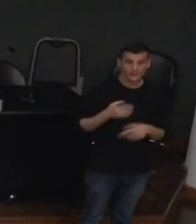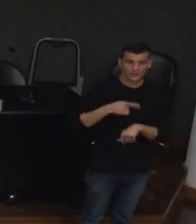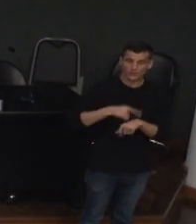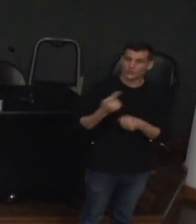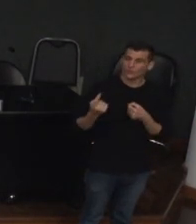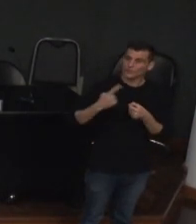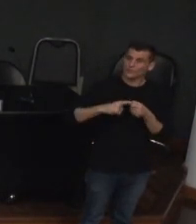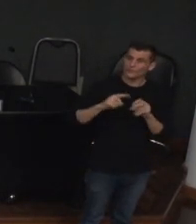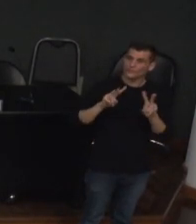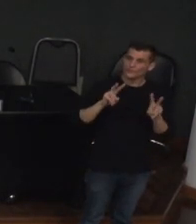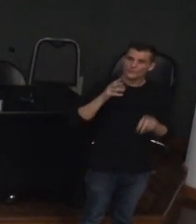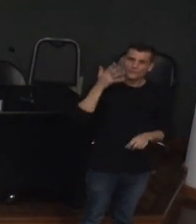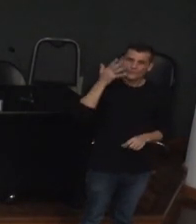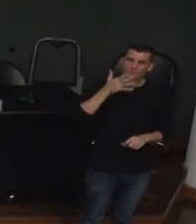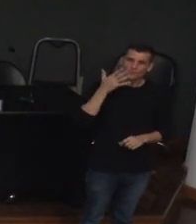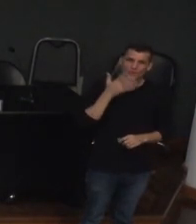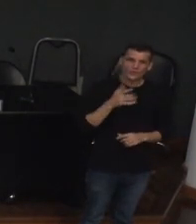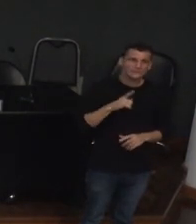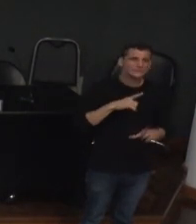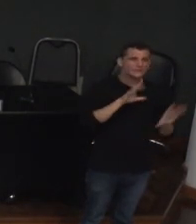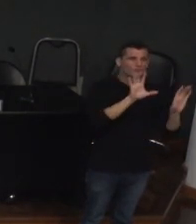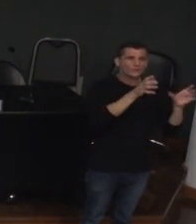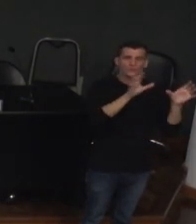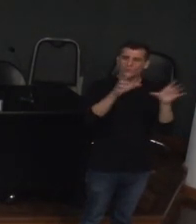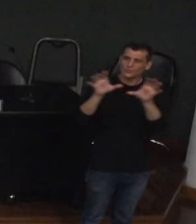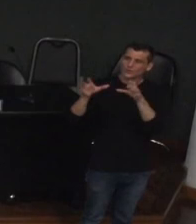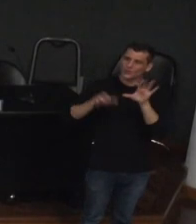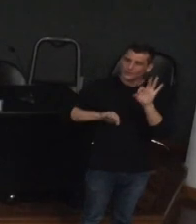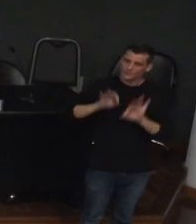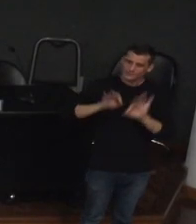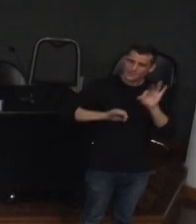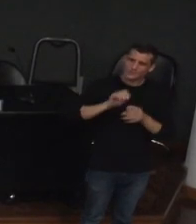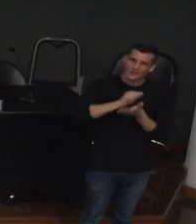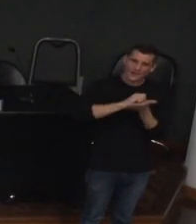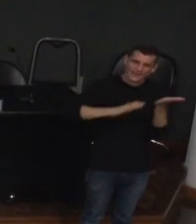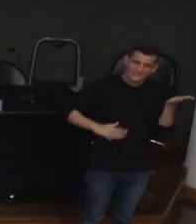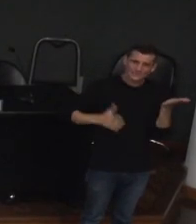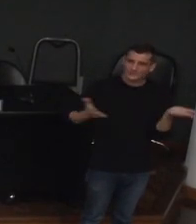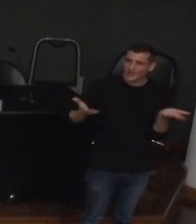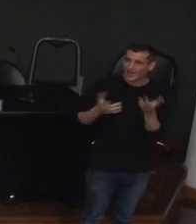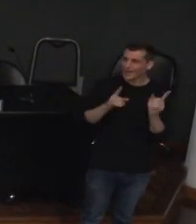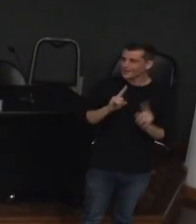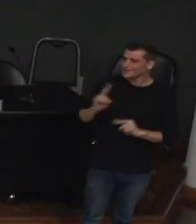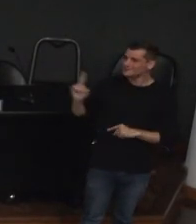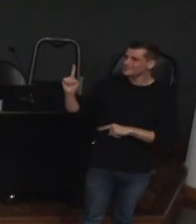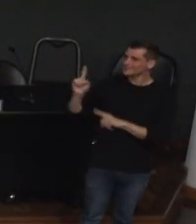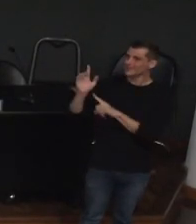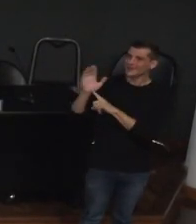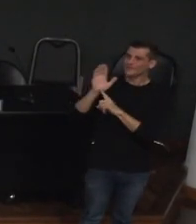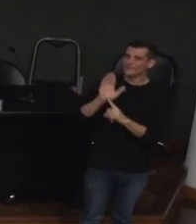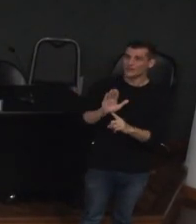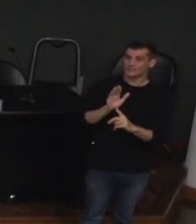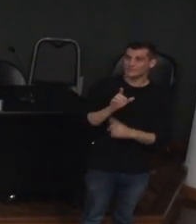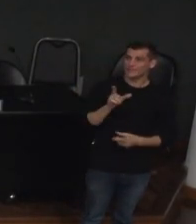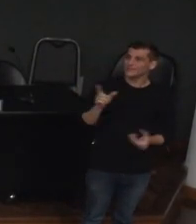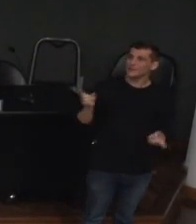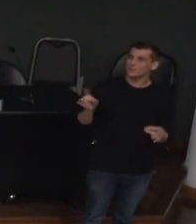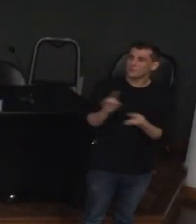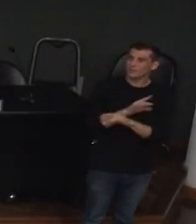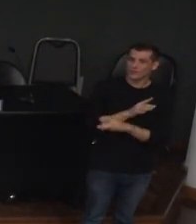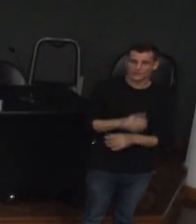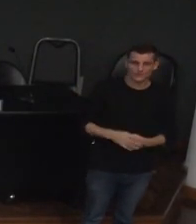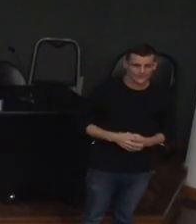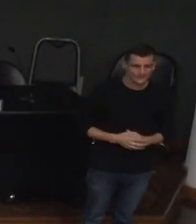Que grupo, quais grupos já estão prontos para apresentar? Tem algum grupo pronto? Então venham. Quem vai ser